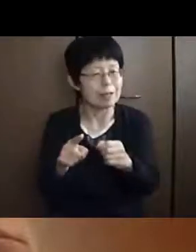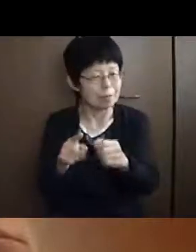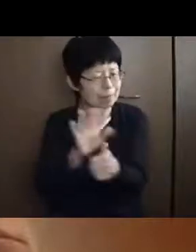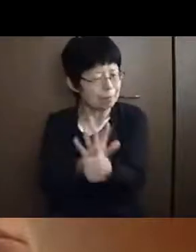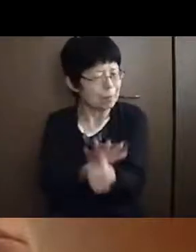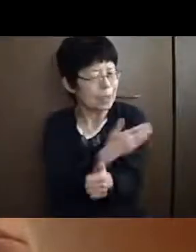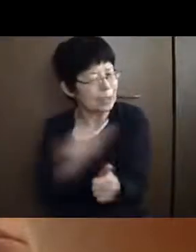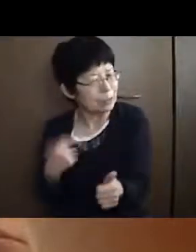ね。